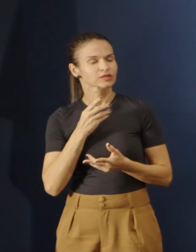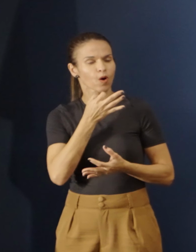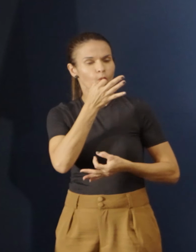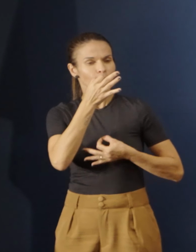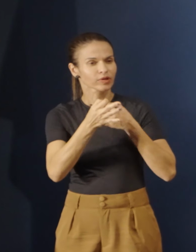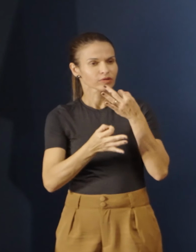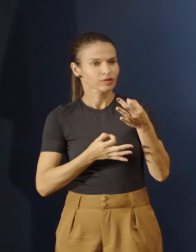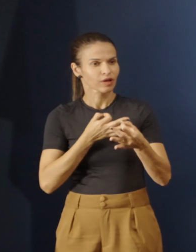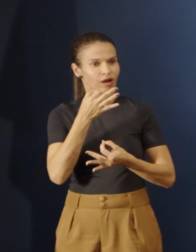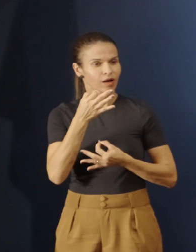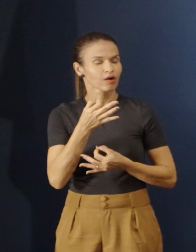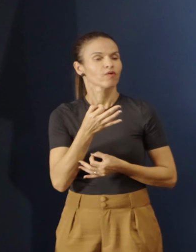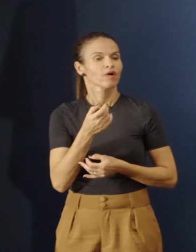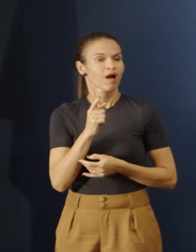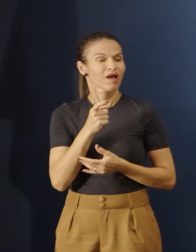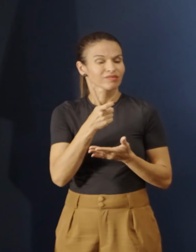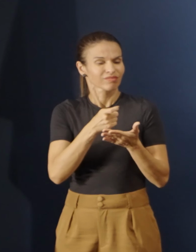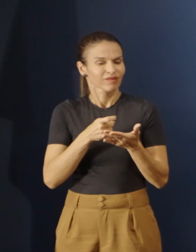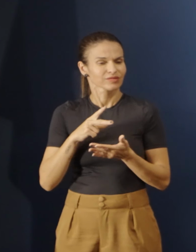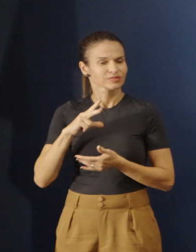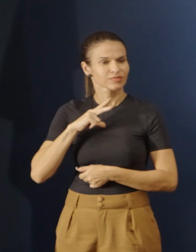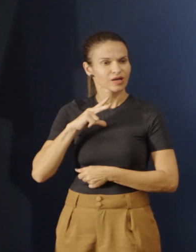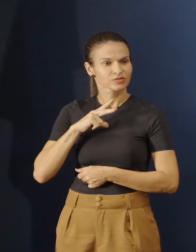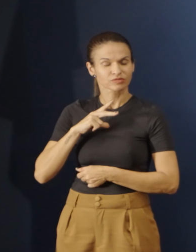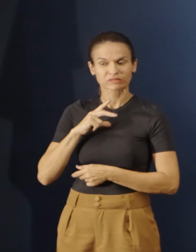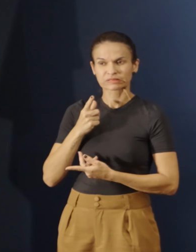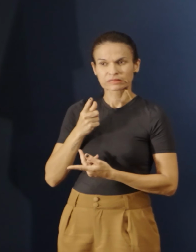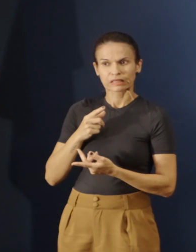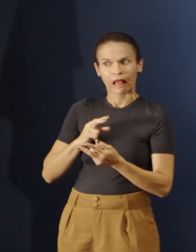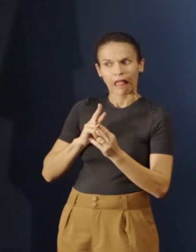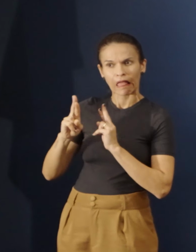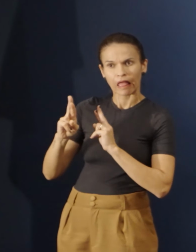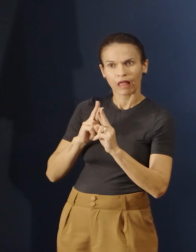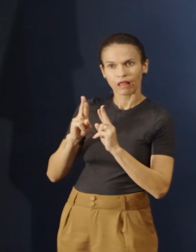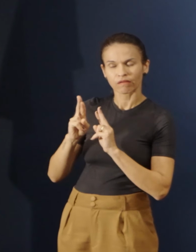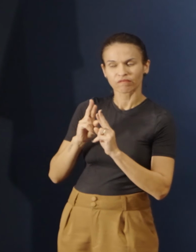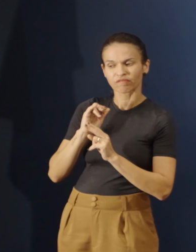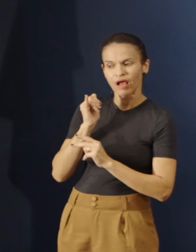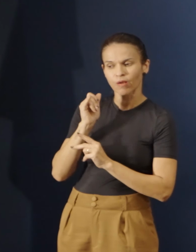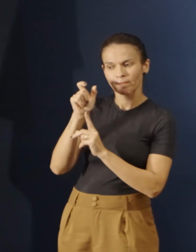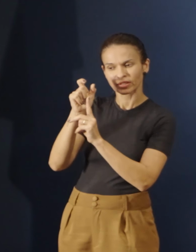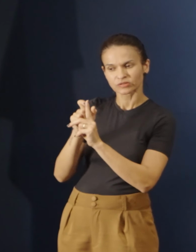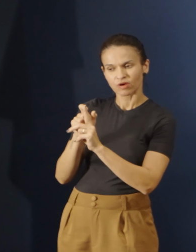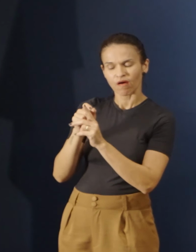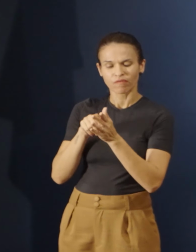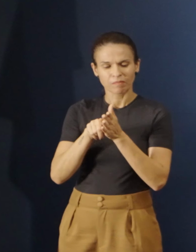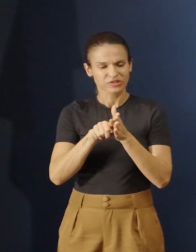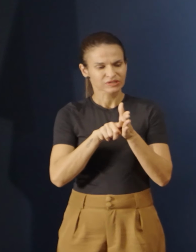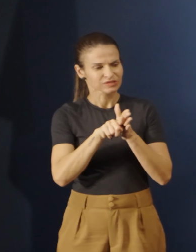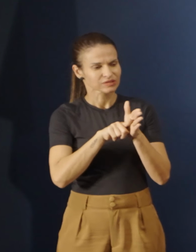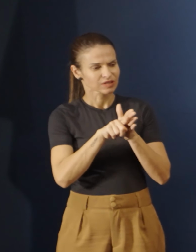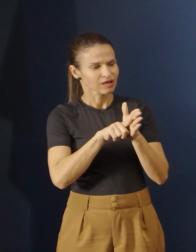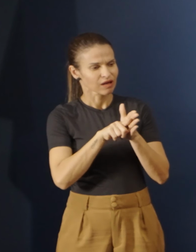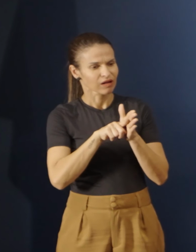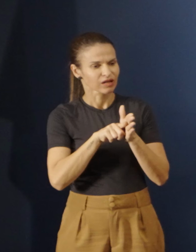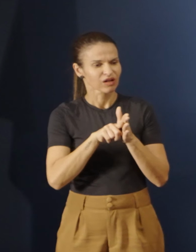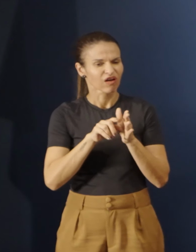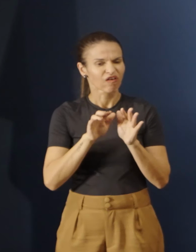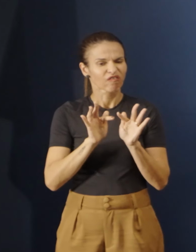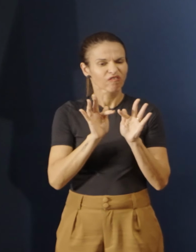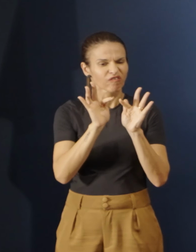acho que, assim, repito, é texto íntimo, e se alguém disse pra alguém, é pra aquele alguém que foi dito. Aí vai o pesquisador lá, né, abelhudo,